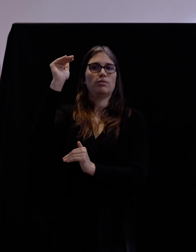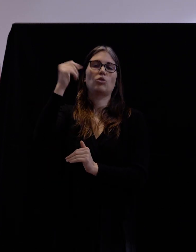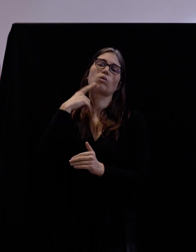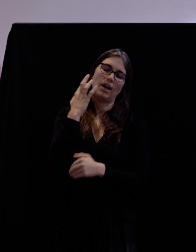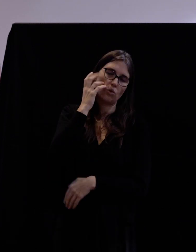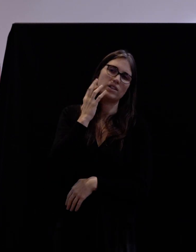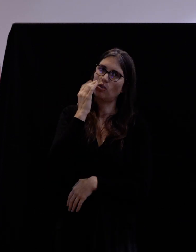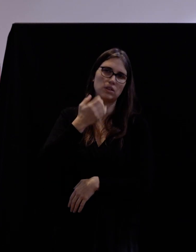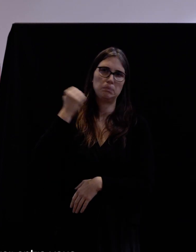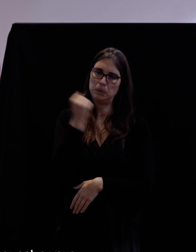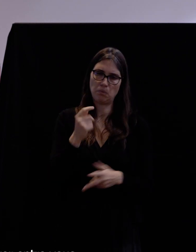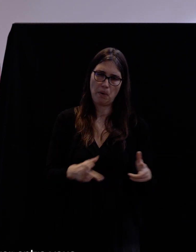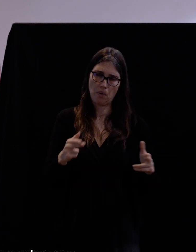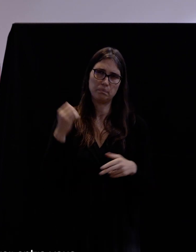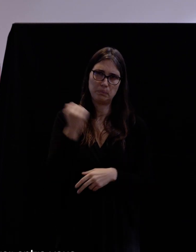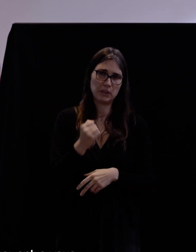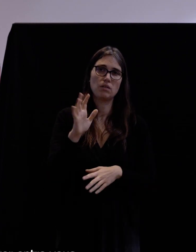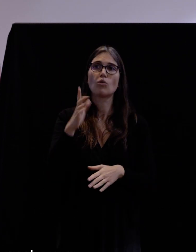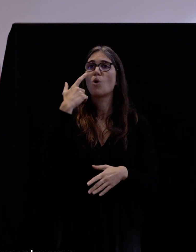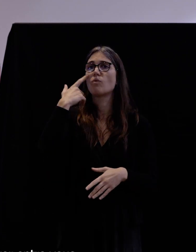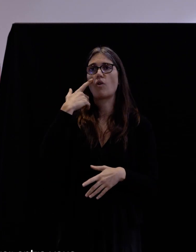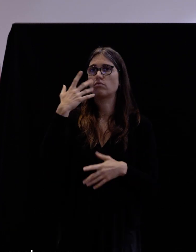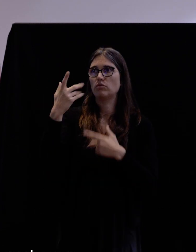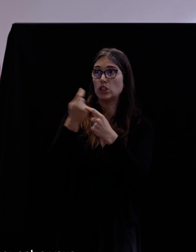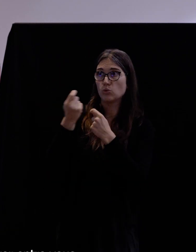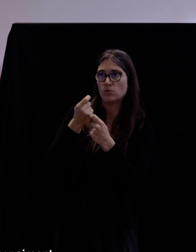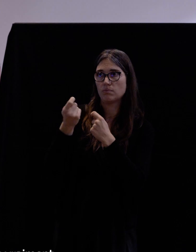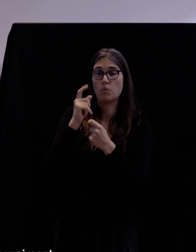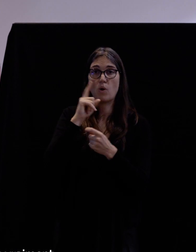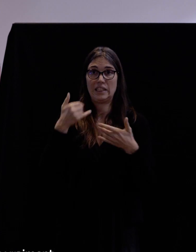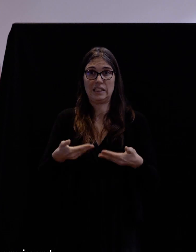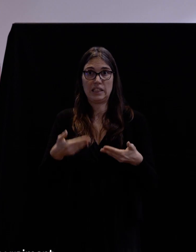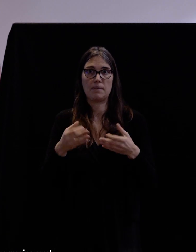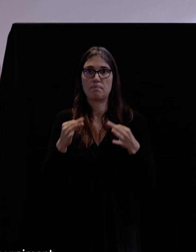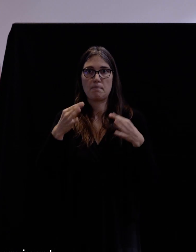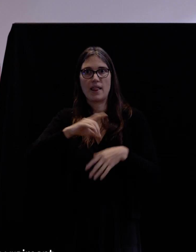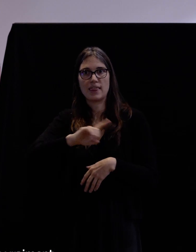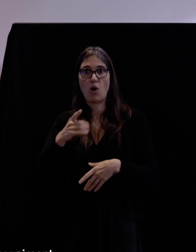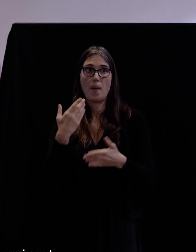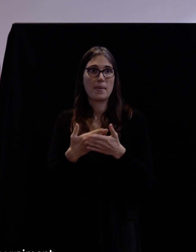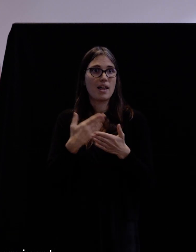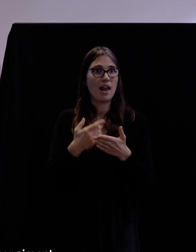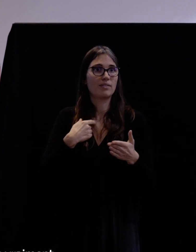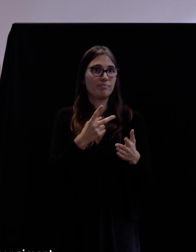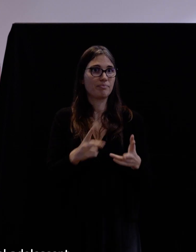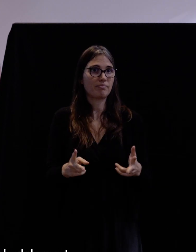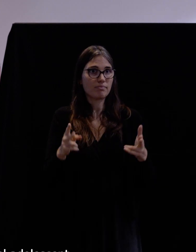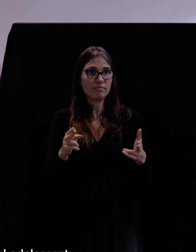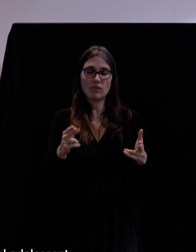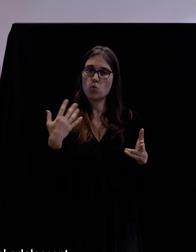l'adolescence est donc le plus dur. On pourra en discuter entre vous, j'ai pas le temps, hein, parce que c'est vraiment le moment du